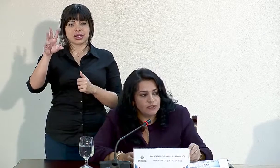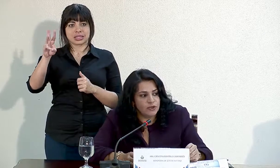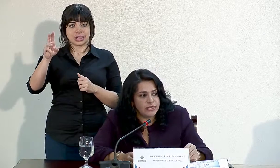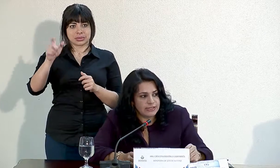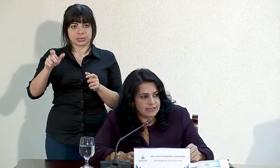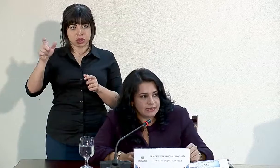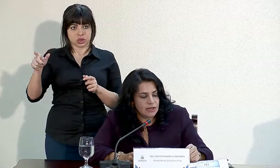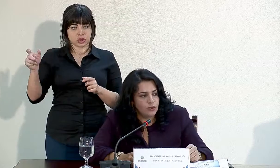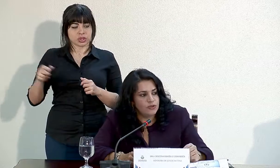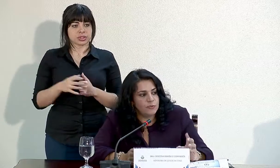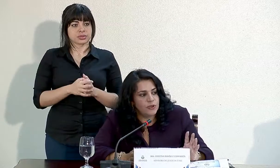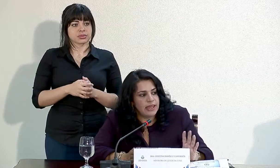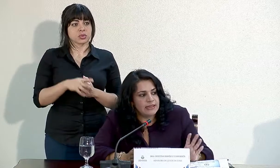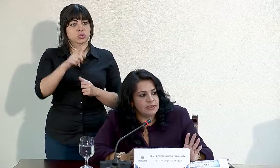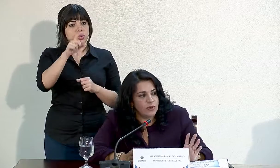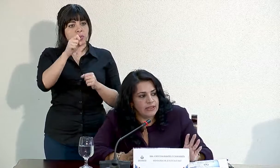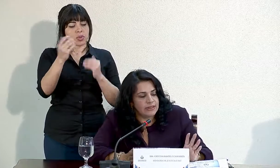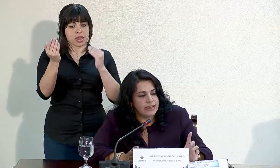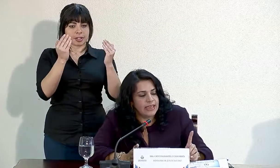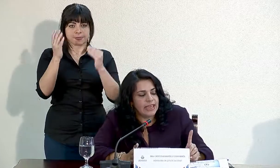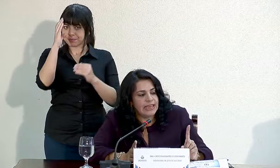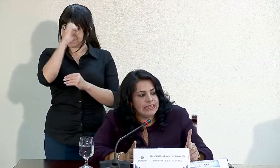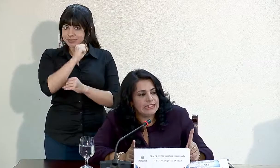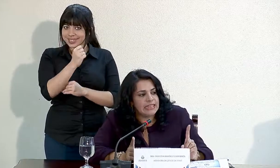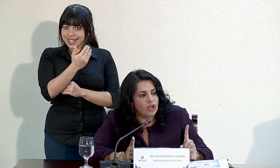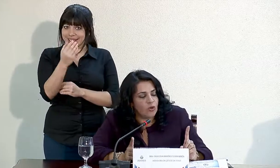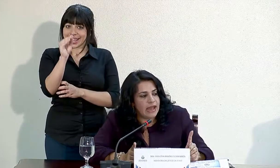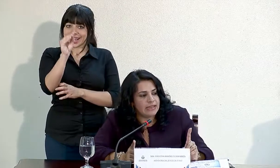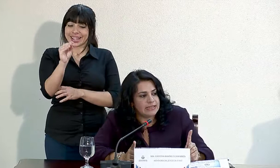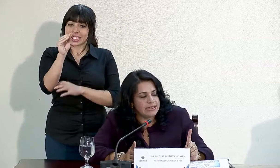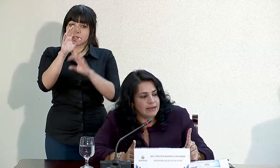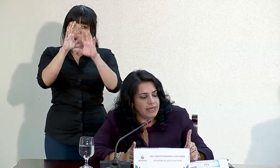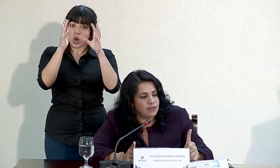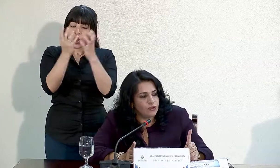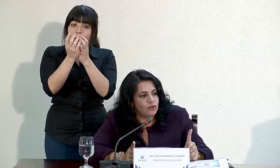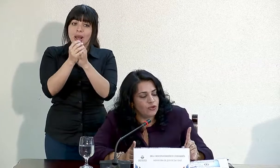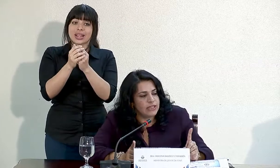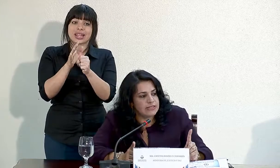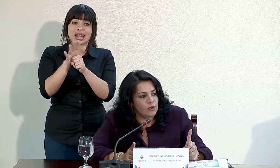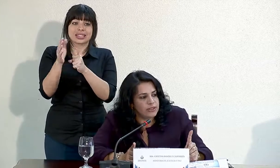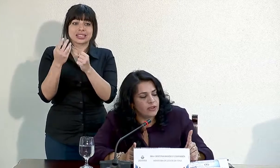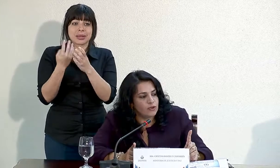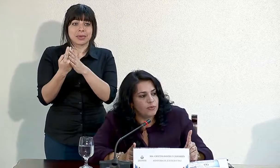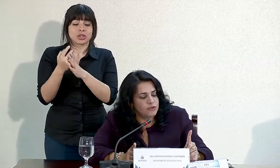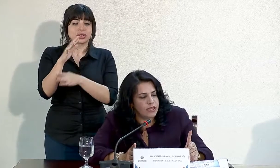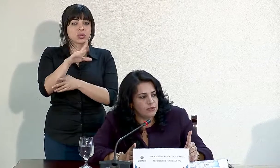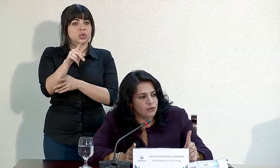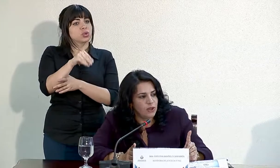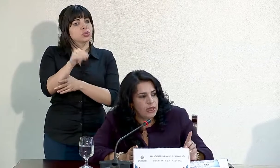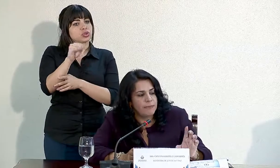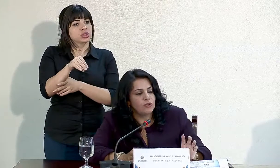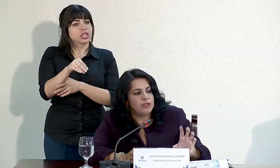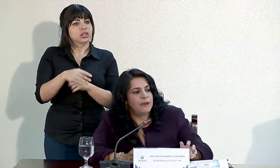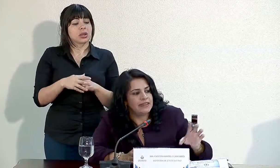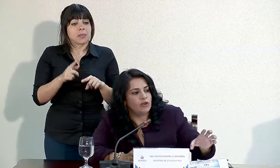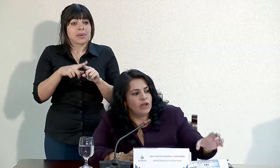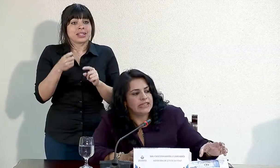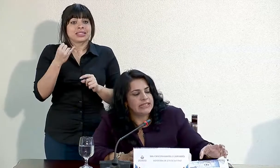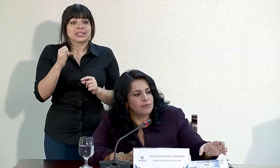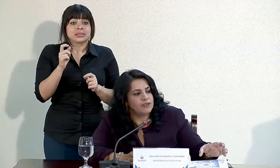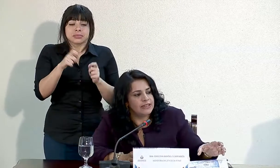14.136 personas, usted podrá darse cuenta que el índice global de hacinamiento ronda el 51%, pero